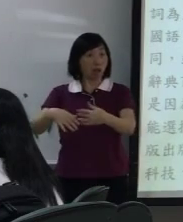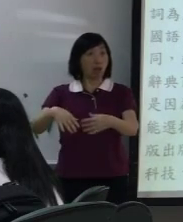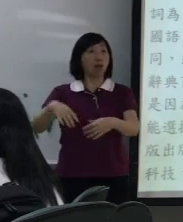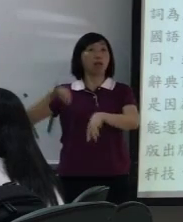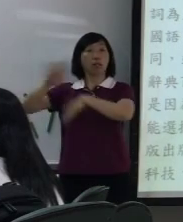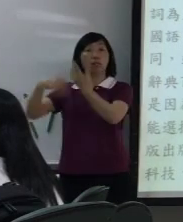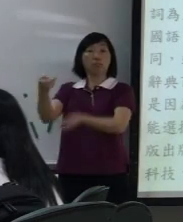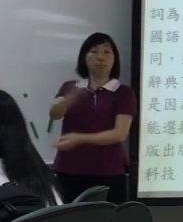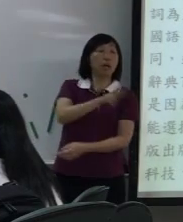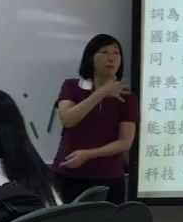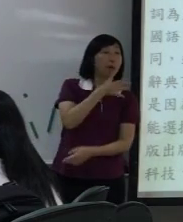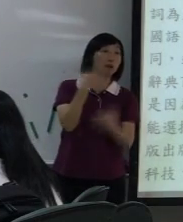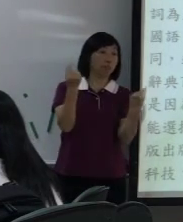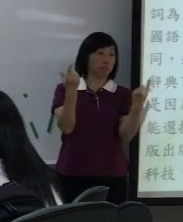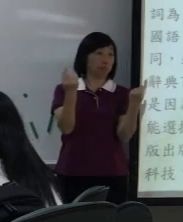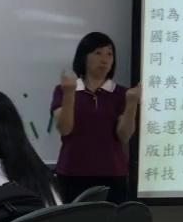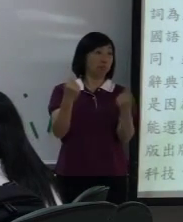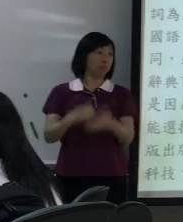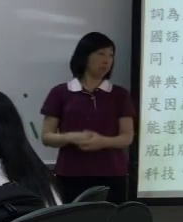语，